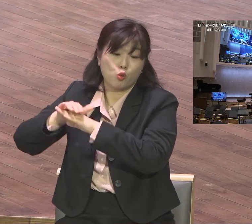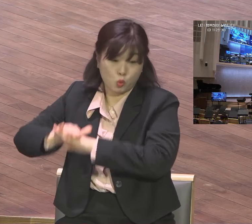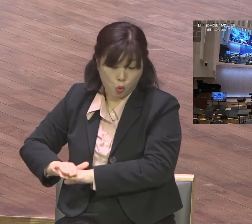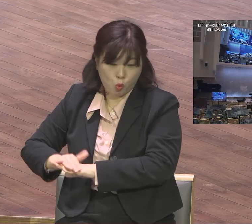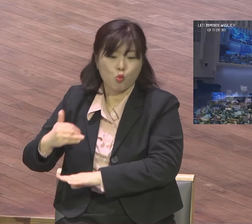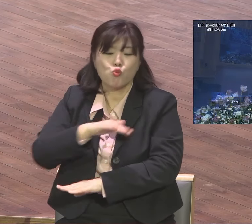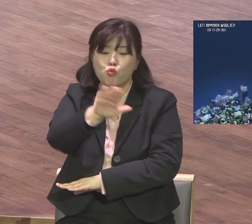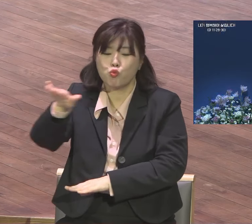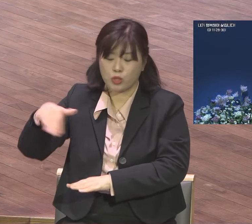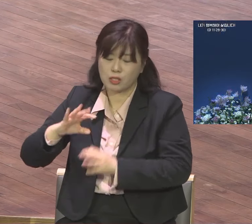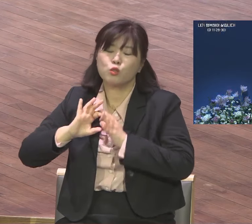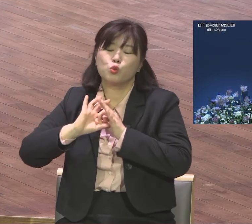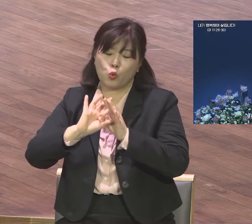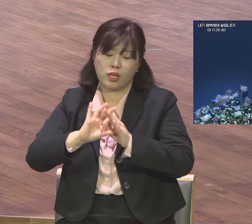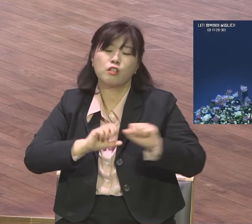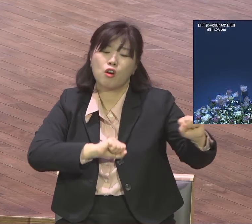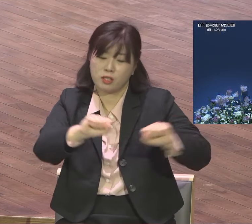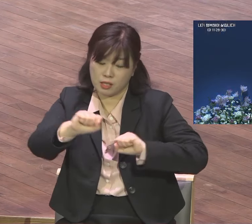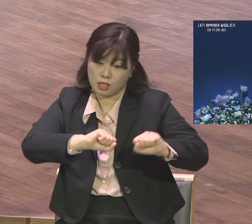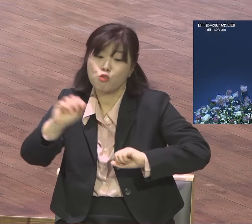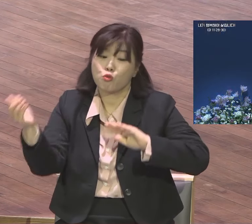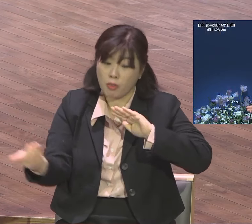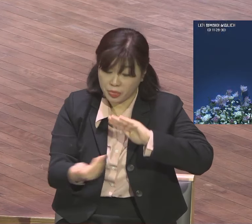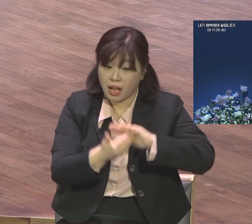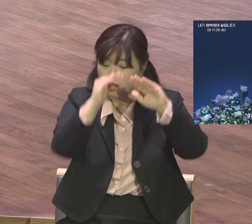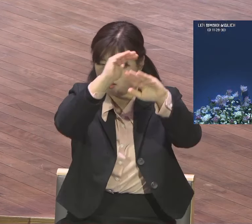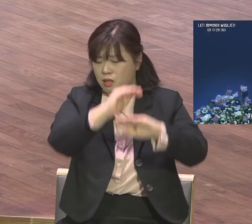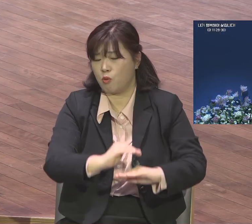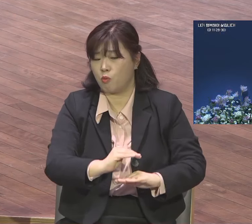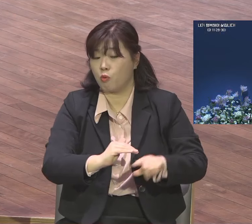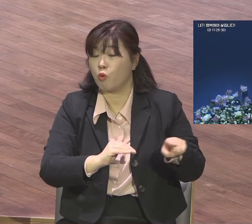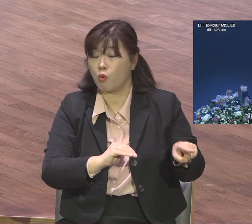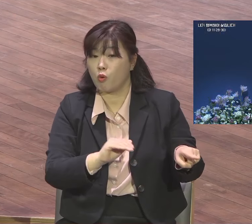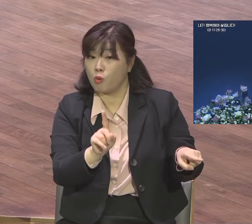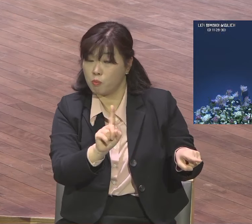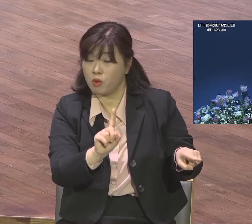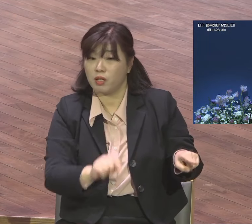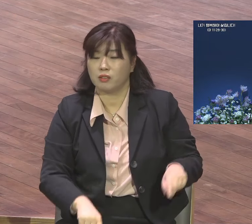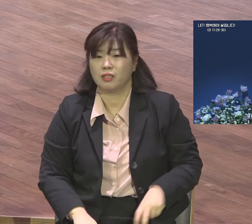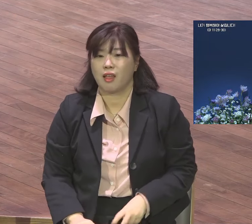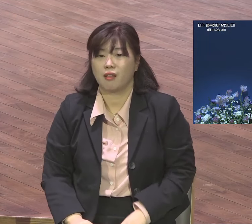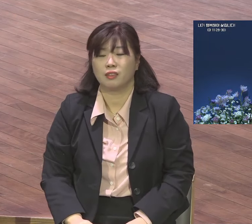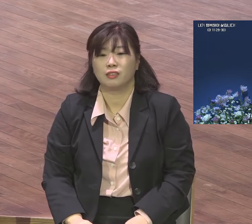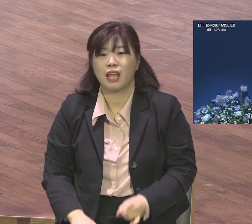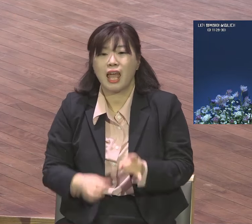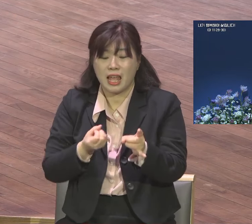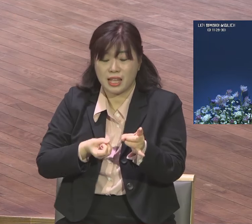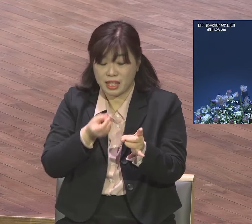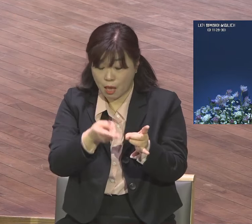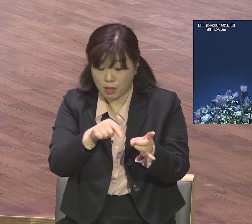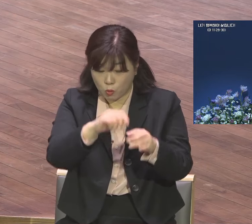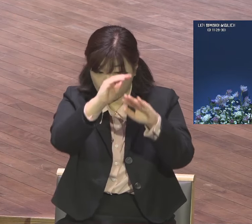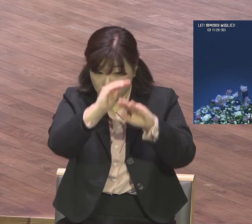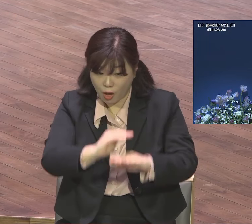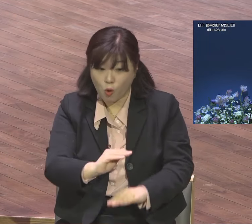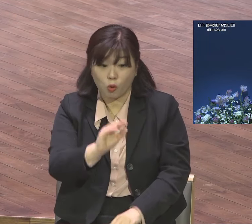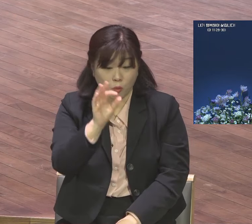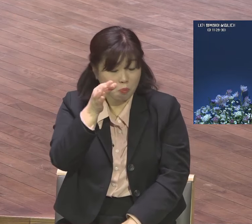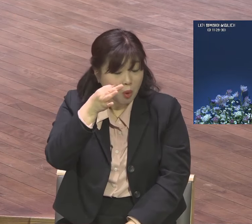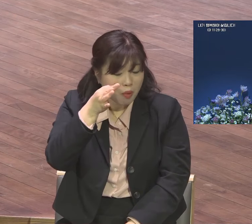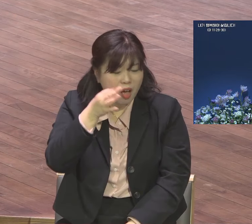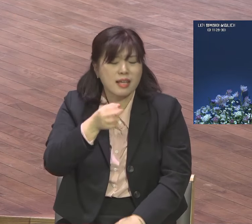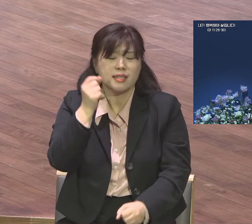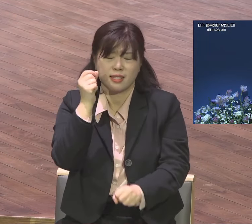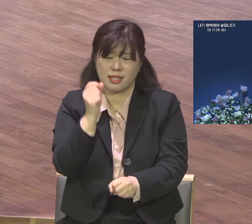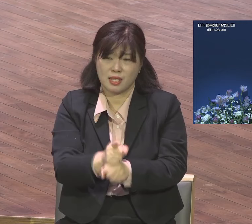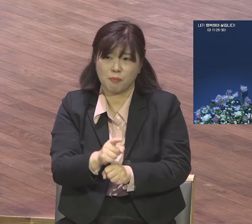태초에 하나님이 천지를 창조하시니라 그 이전에 이미 우리를 택하시고